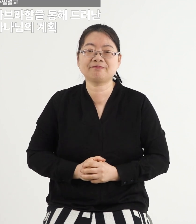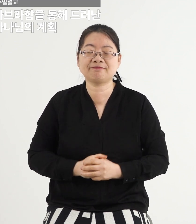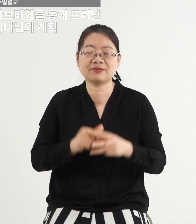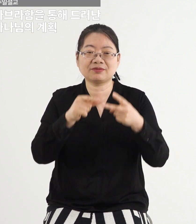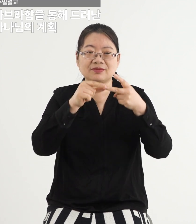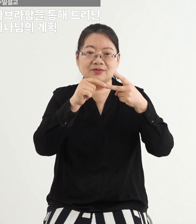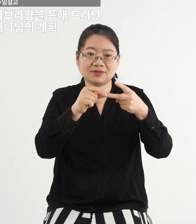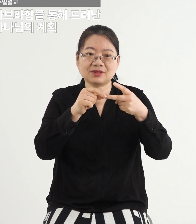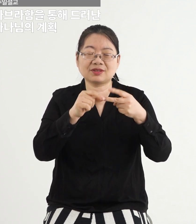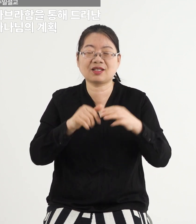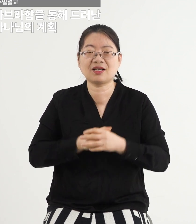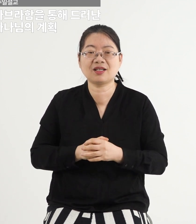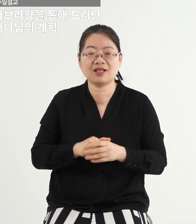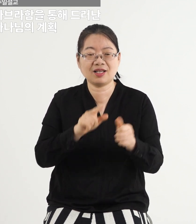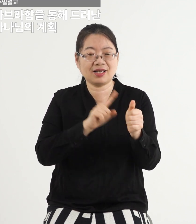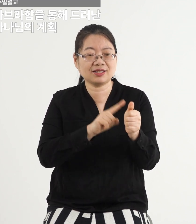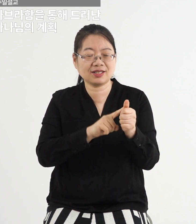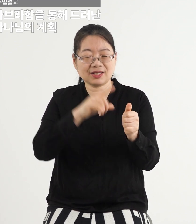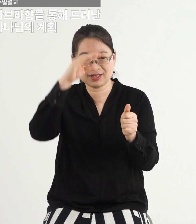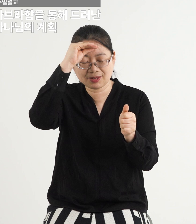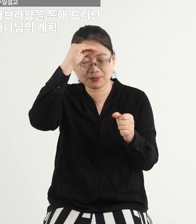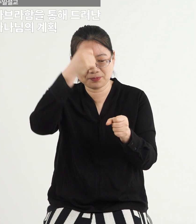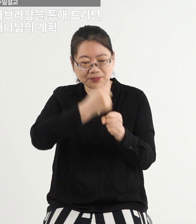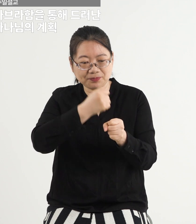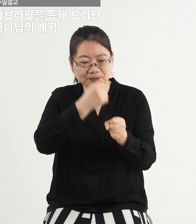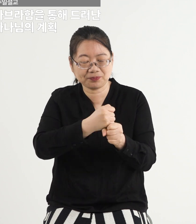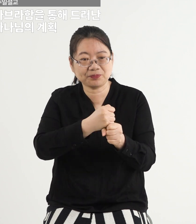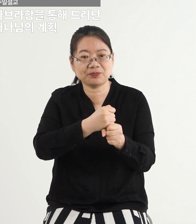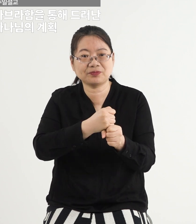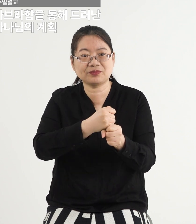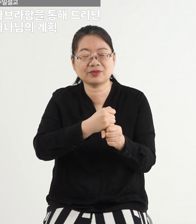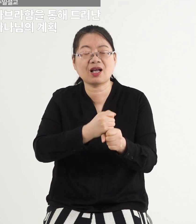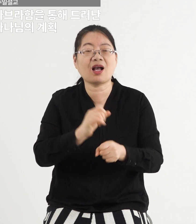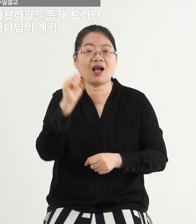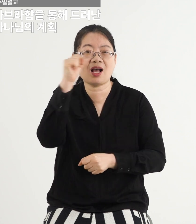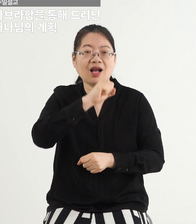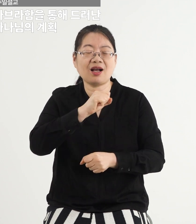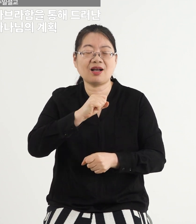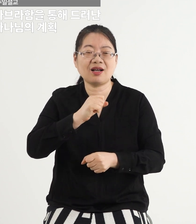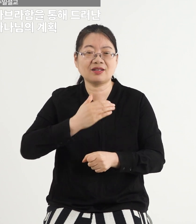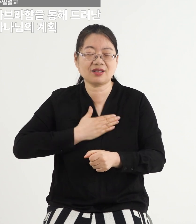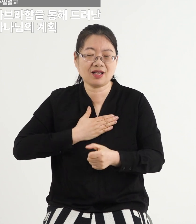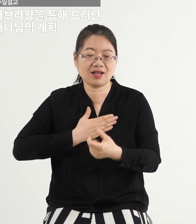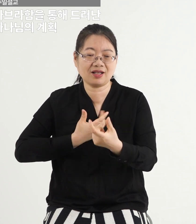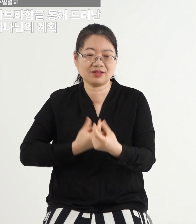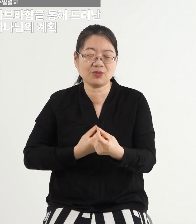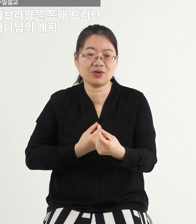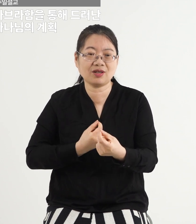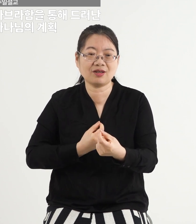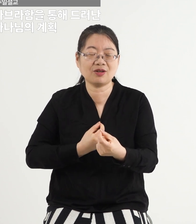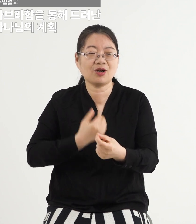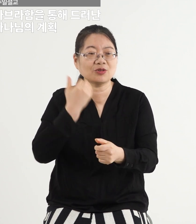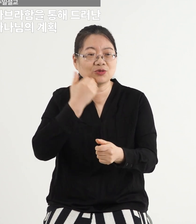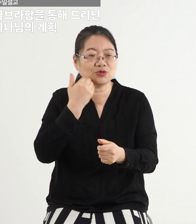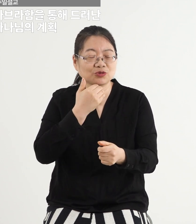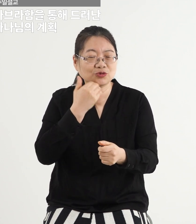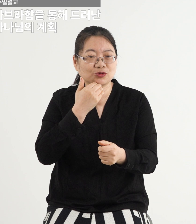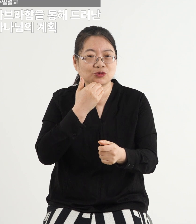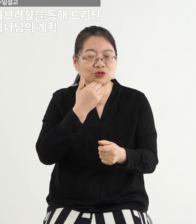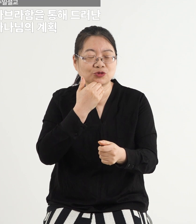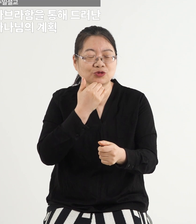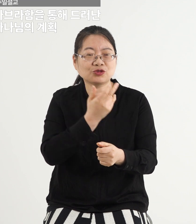두 번째는 그를 샘플로 만들어서 나도 저 아목의